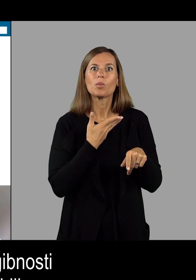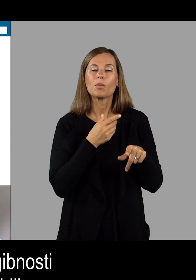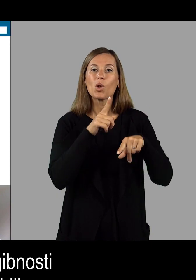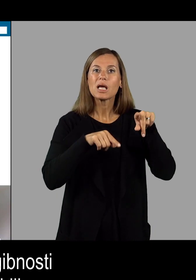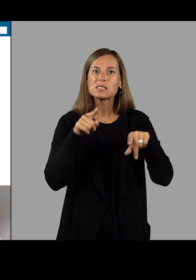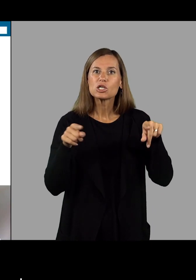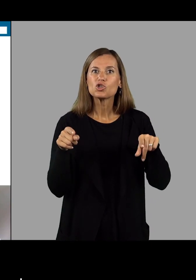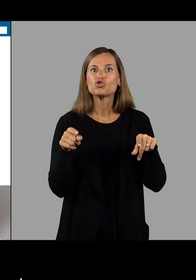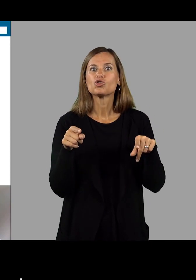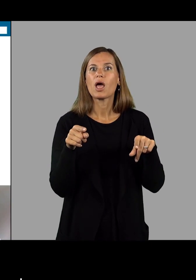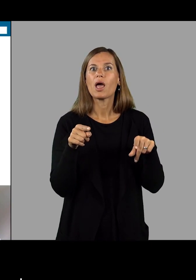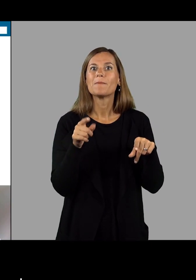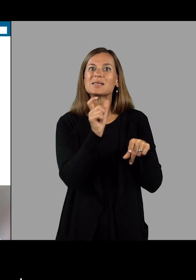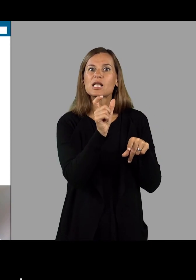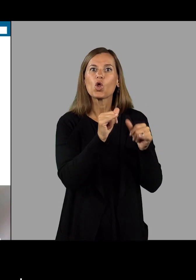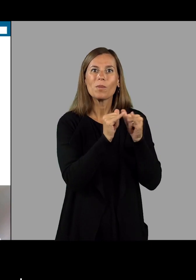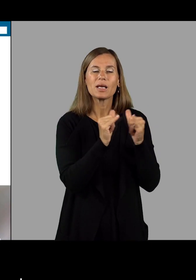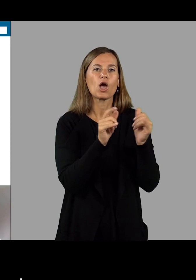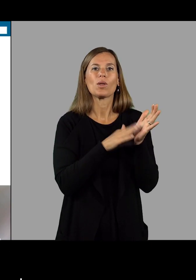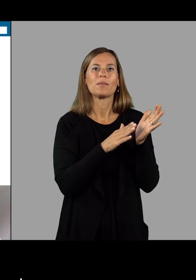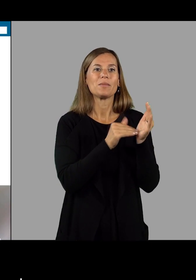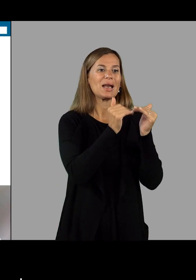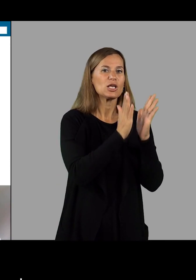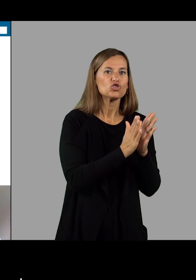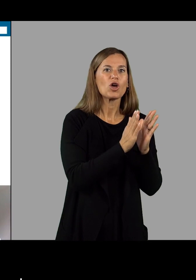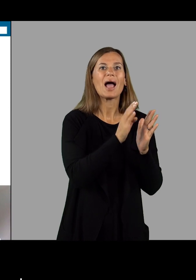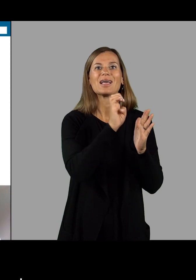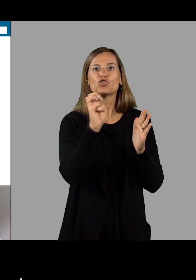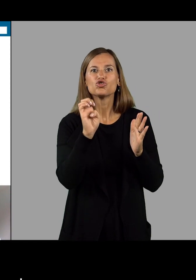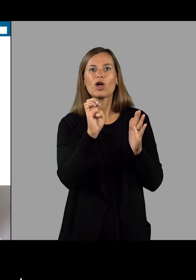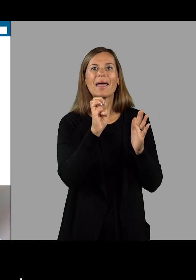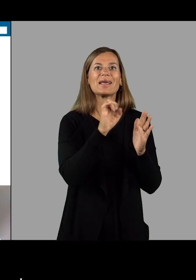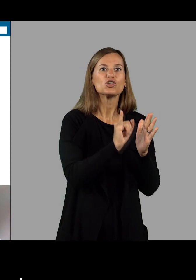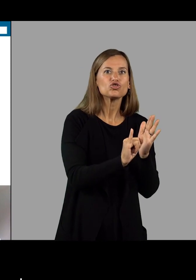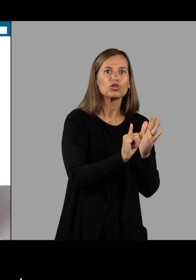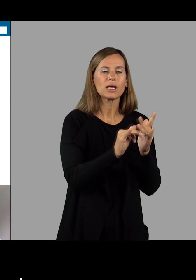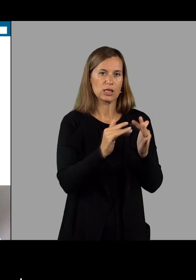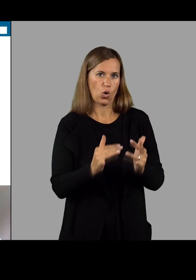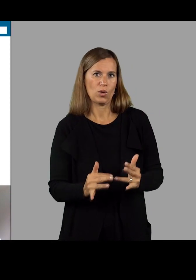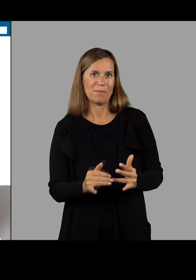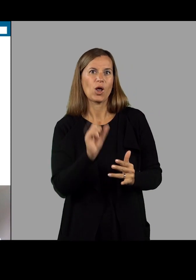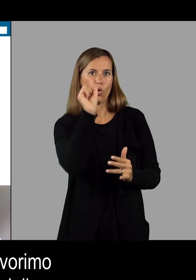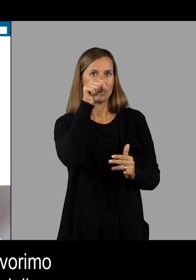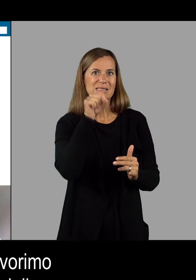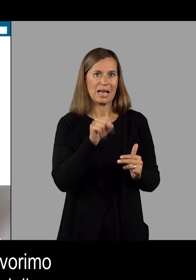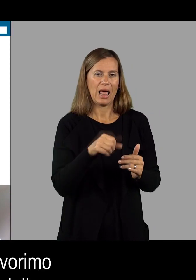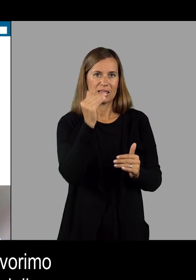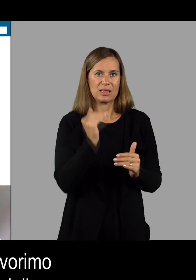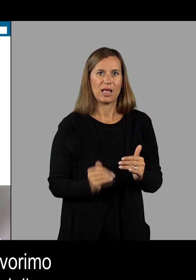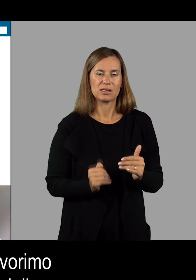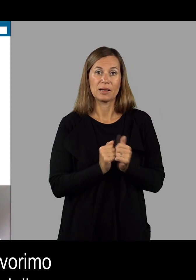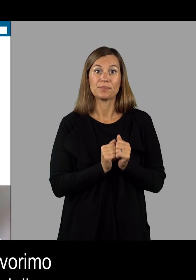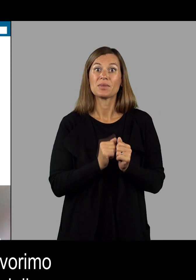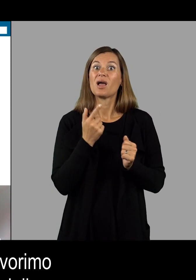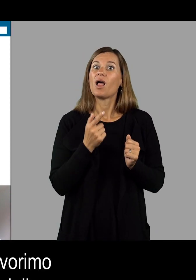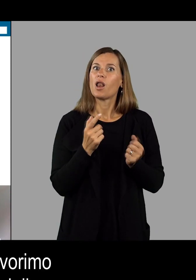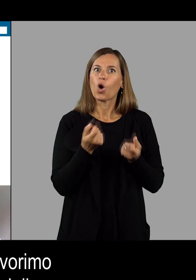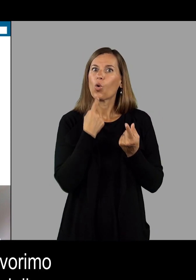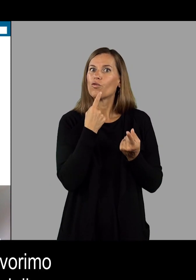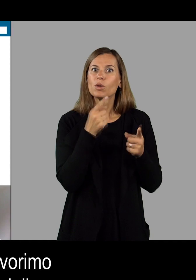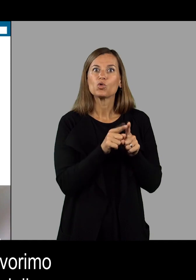besedne oblike. Hiša, hiše, hiši in tako naprej. V najtežjih primerih